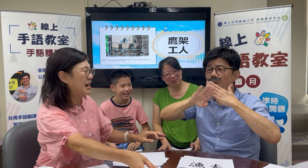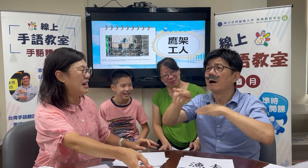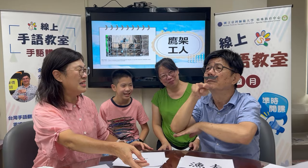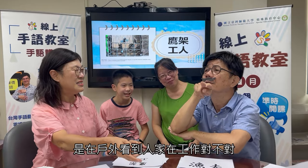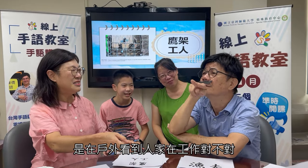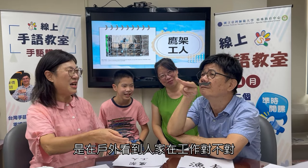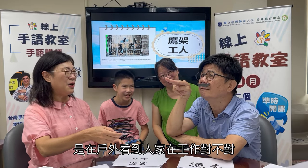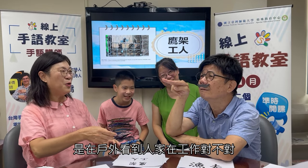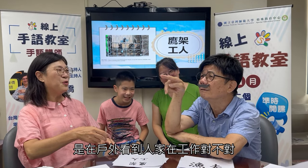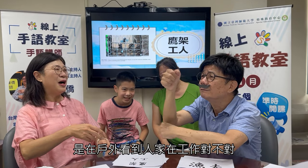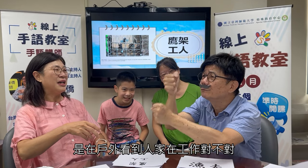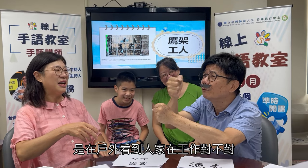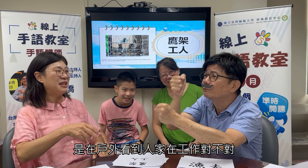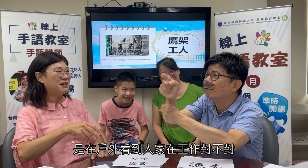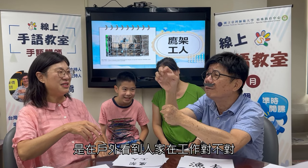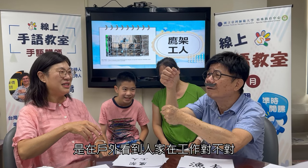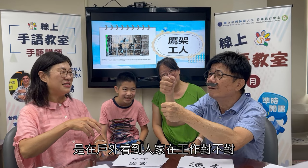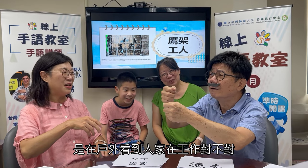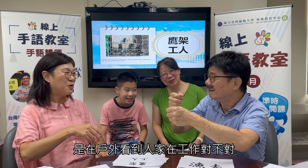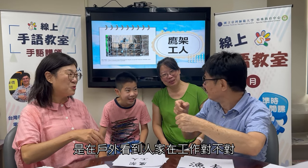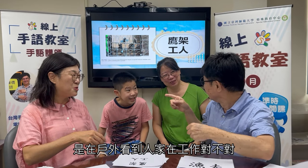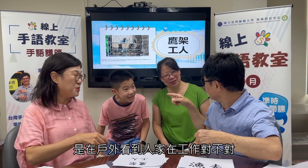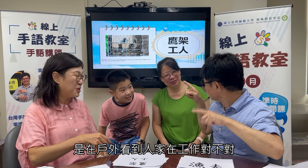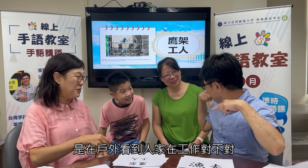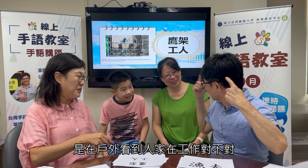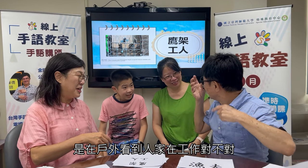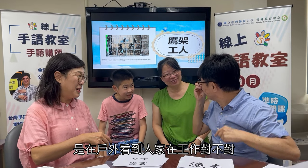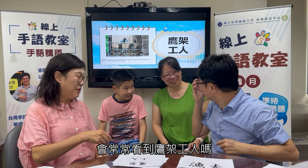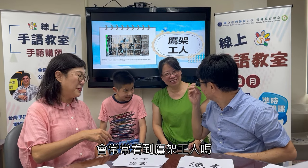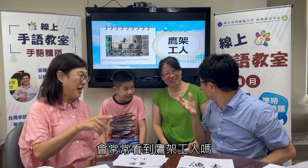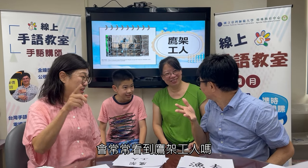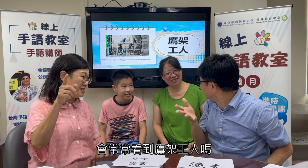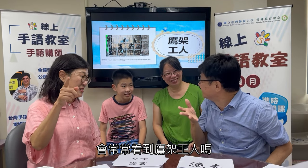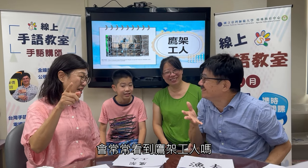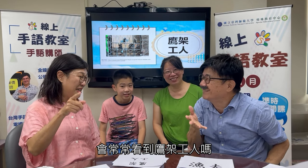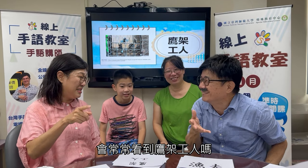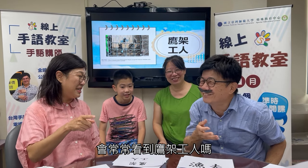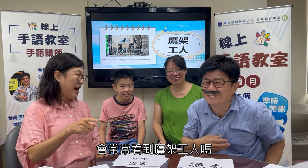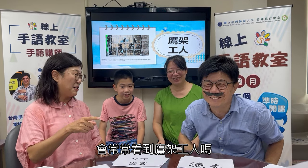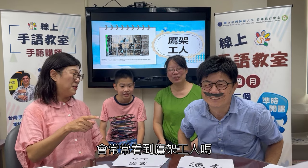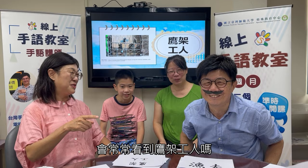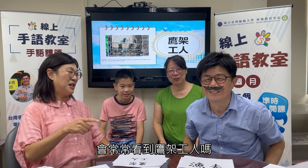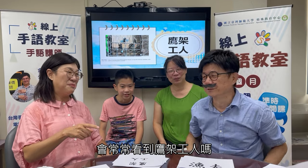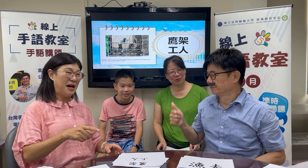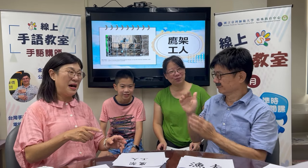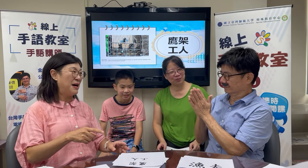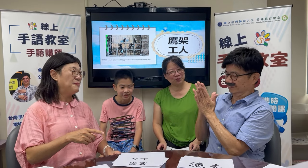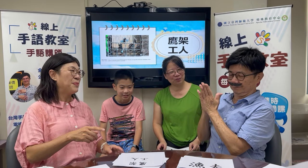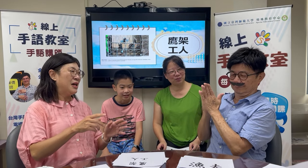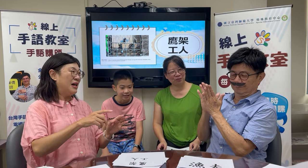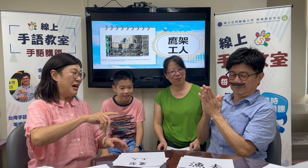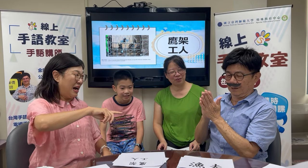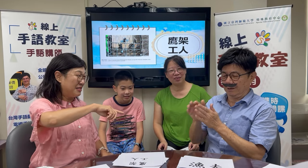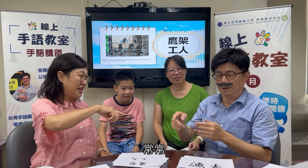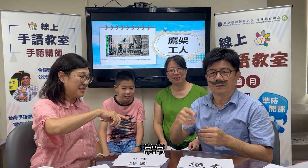对，是在户外看到人家在工作，对不对？会看到常常鹰架工人吗？好，常常